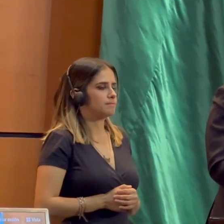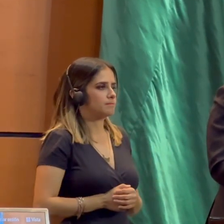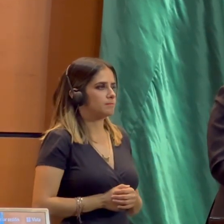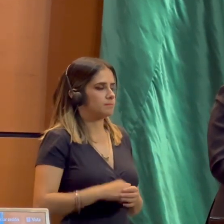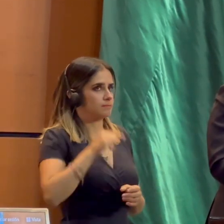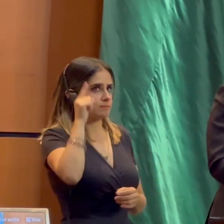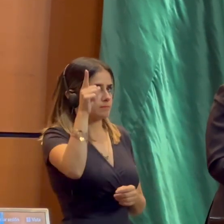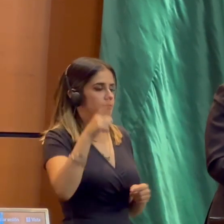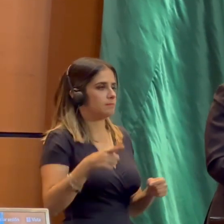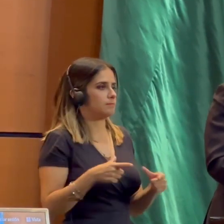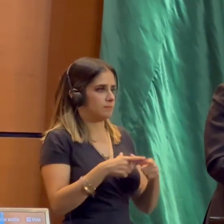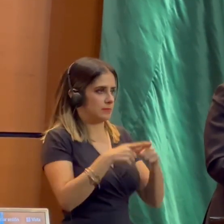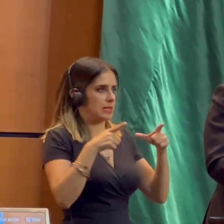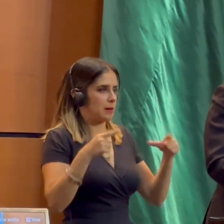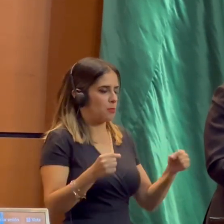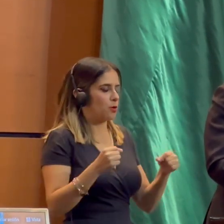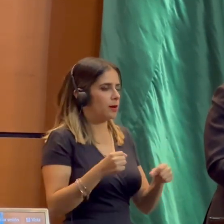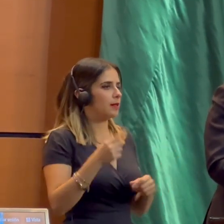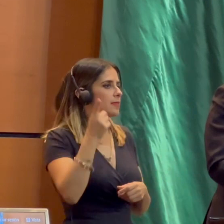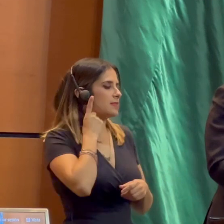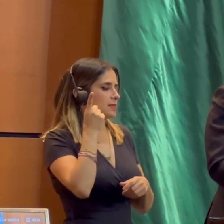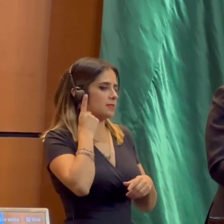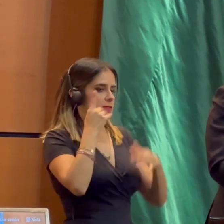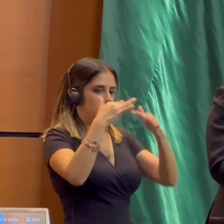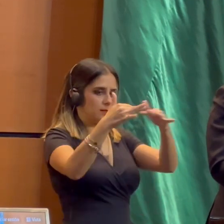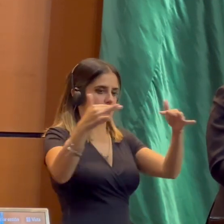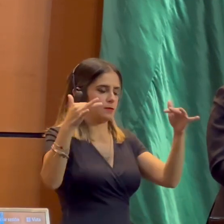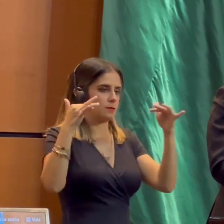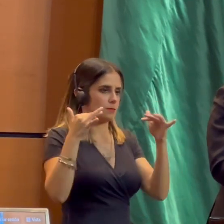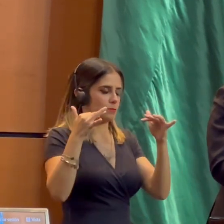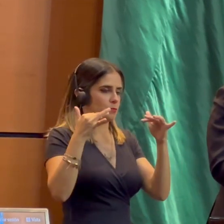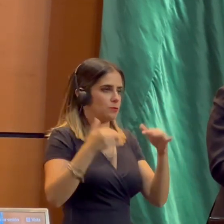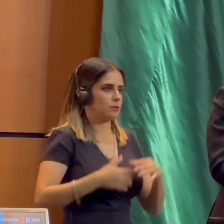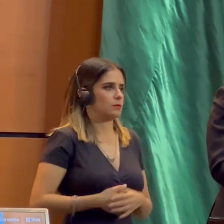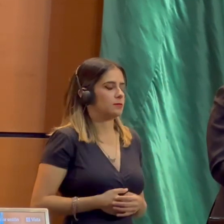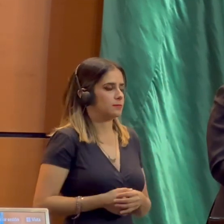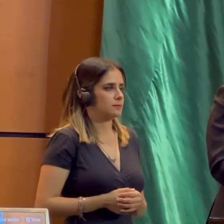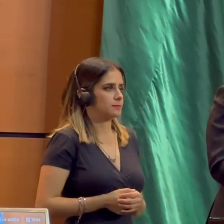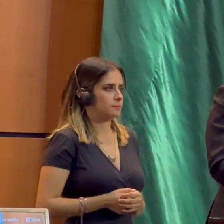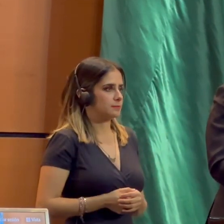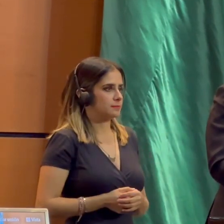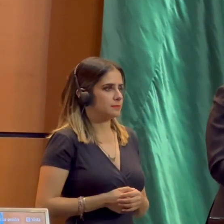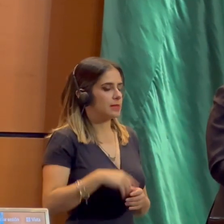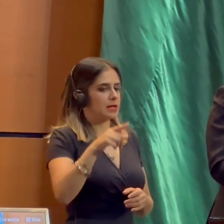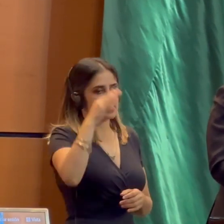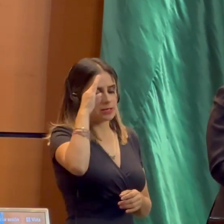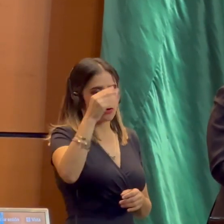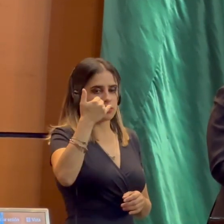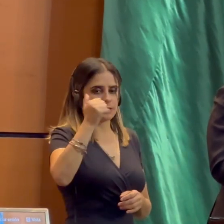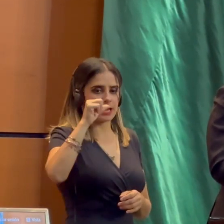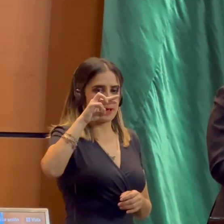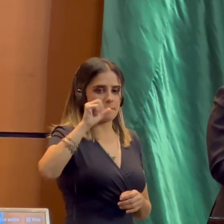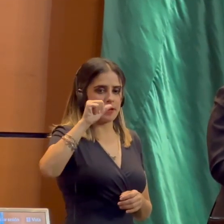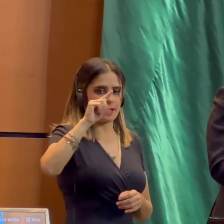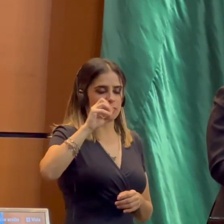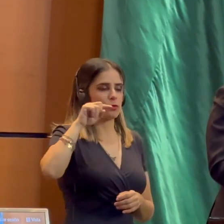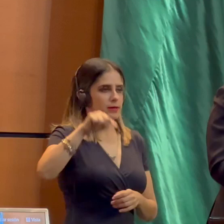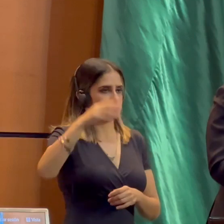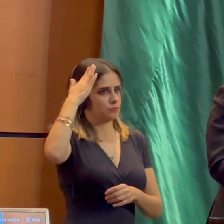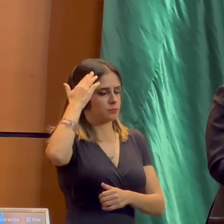疑で防衛省の高官である大和参考人が 概要以下のように述べ